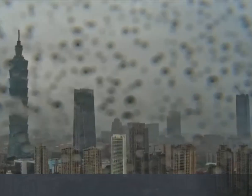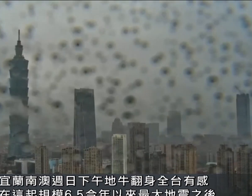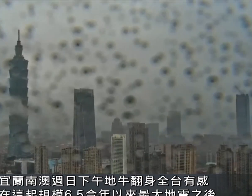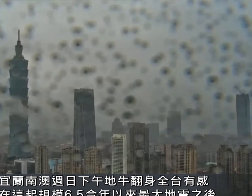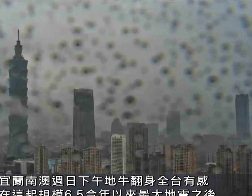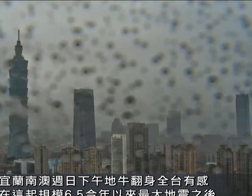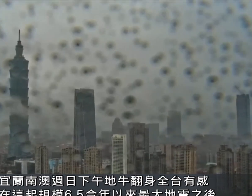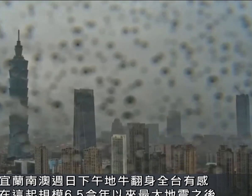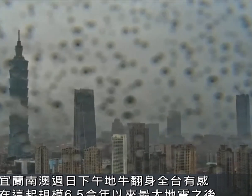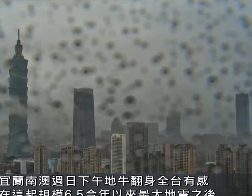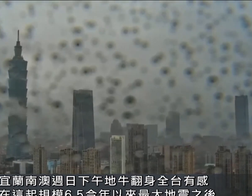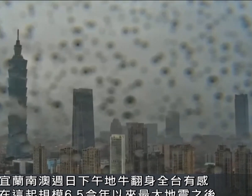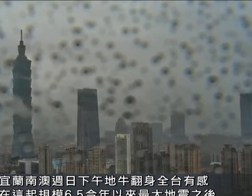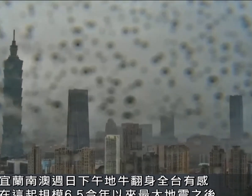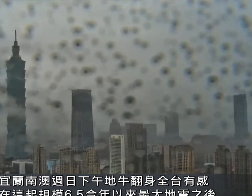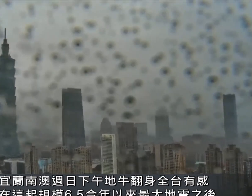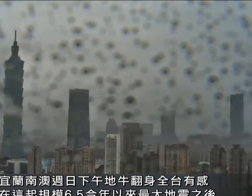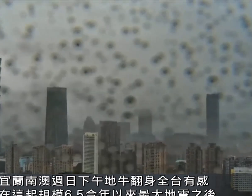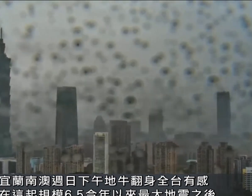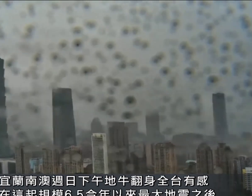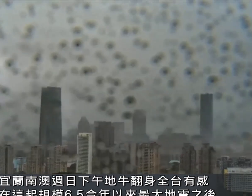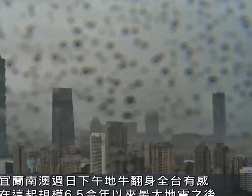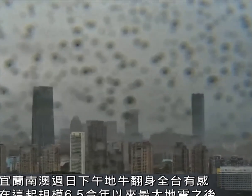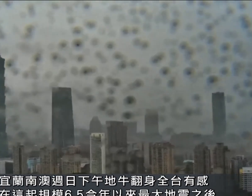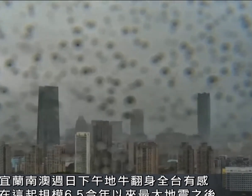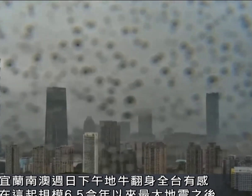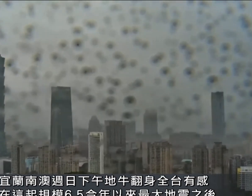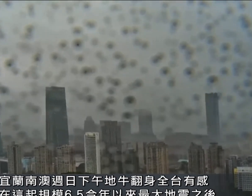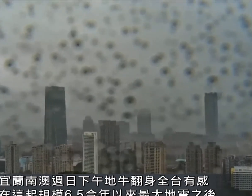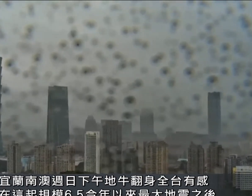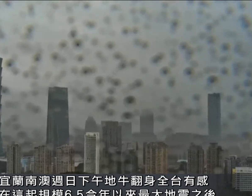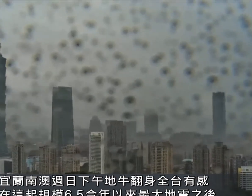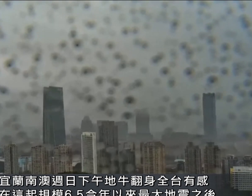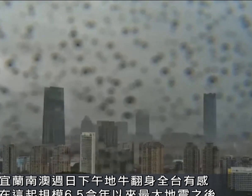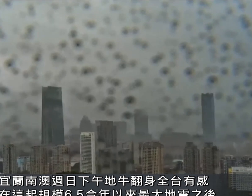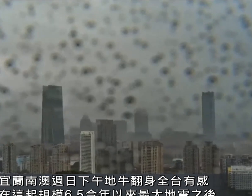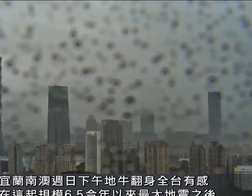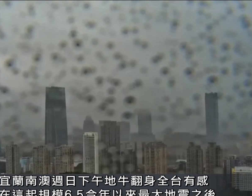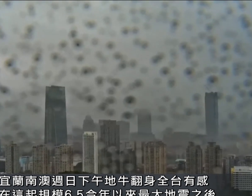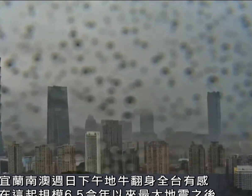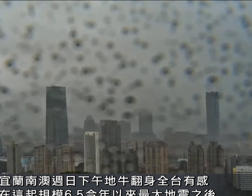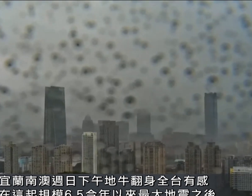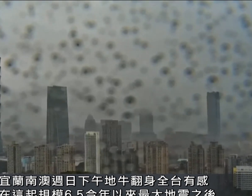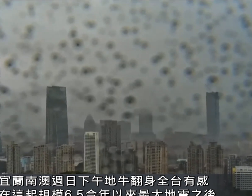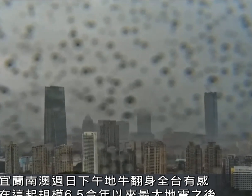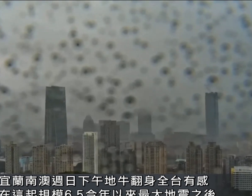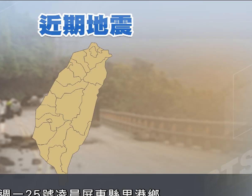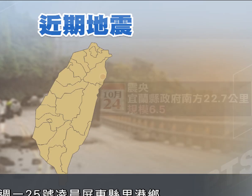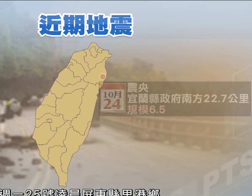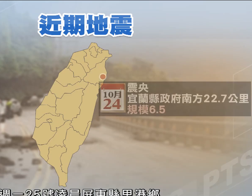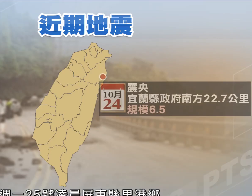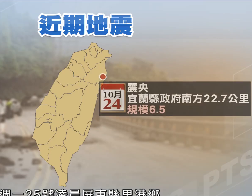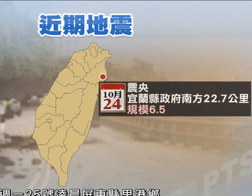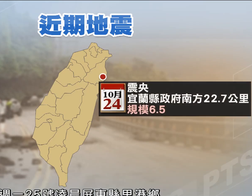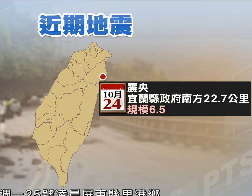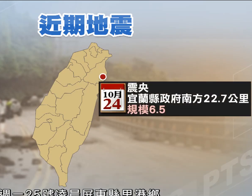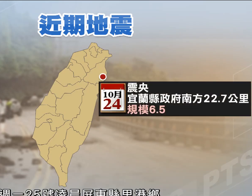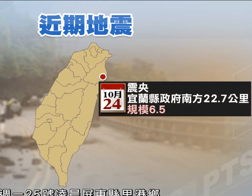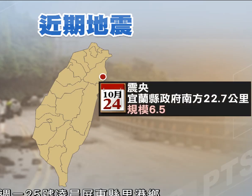宜兰南澳周日下午地牛翻身，全台有感。在这起规模 6.5 今年以来最大地震之后，周一25号凌晨，屏